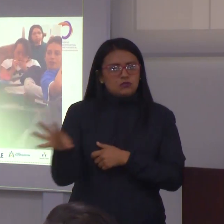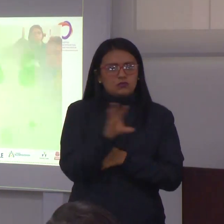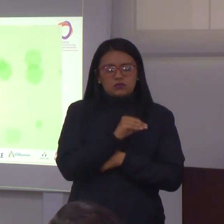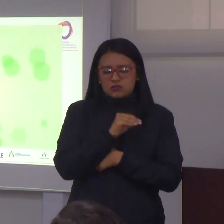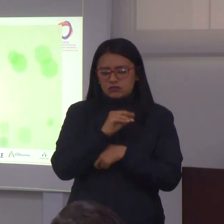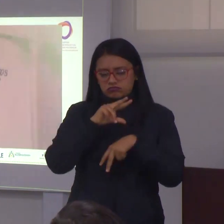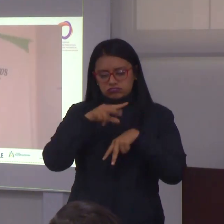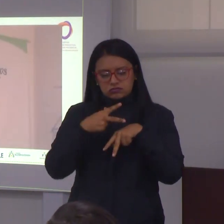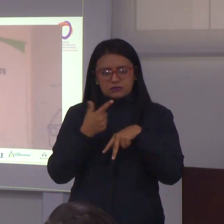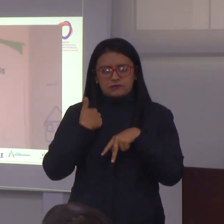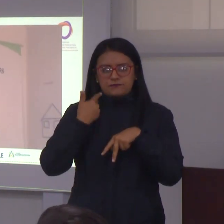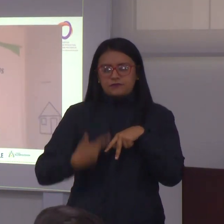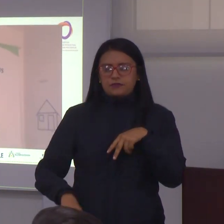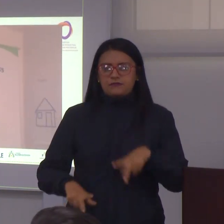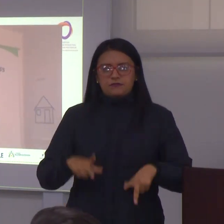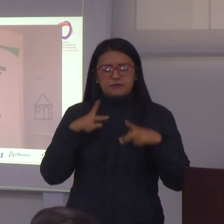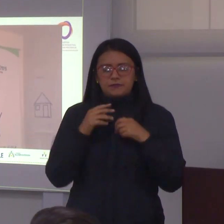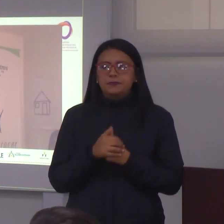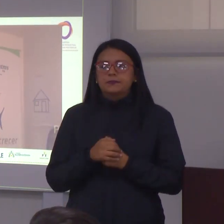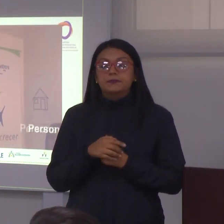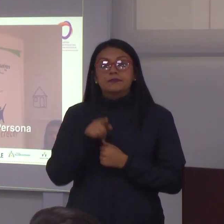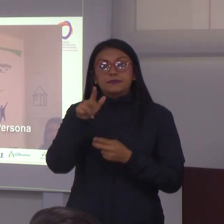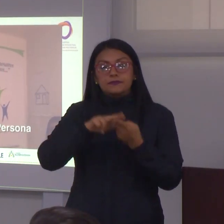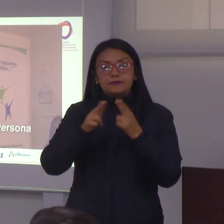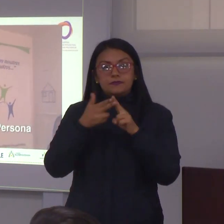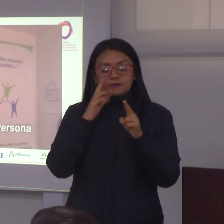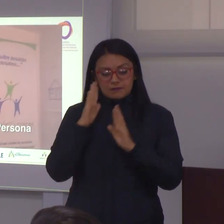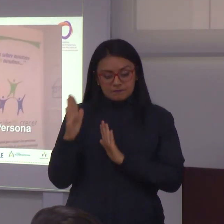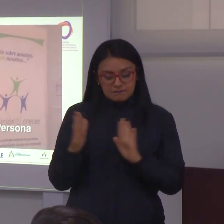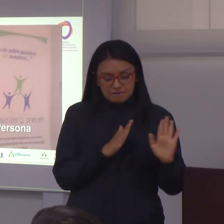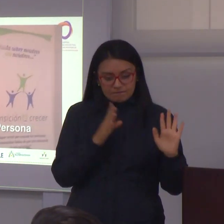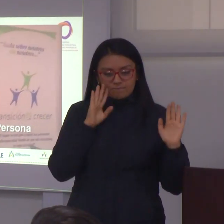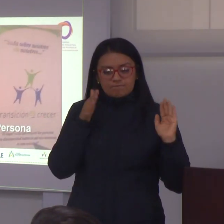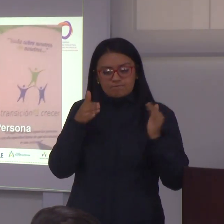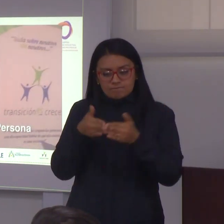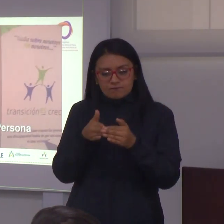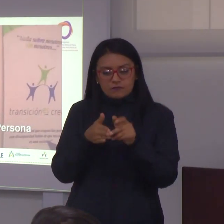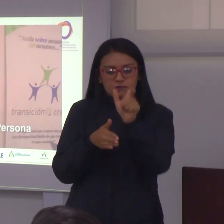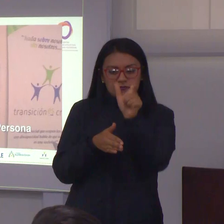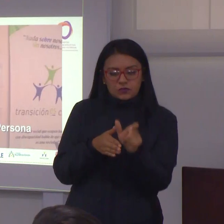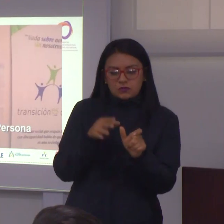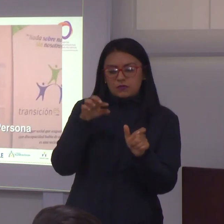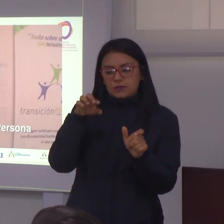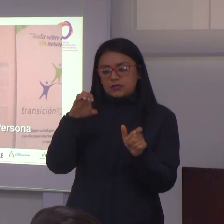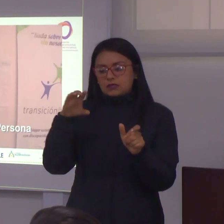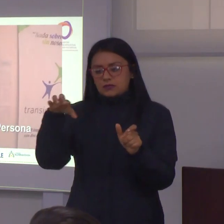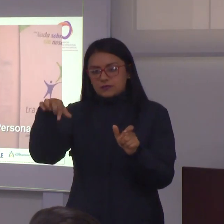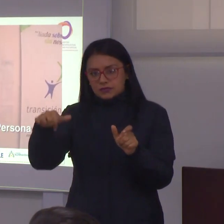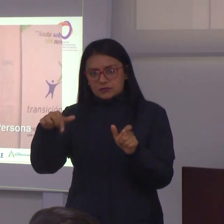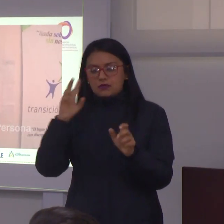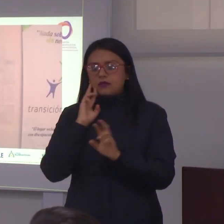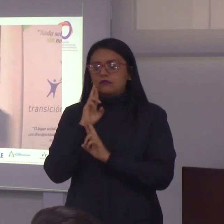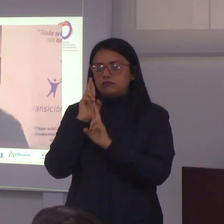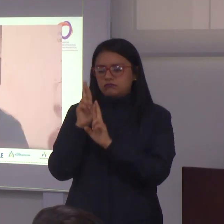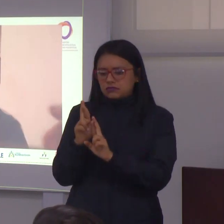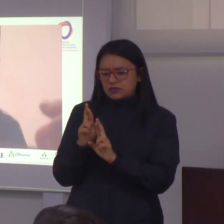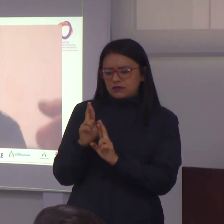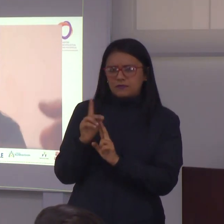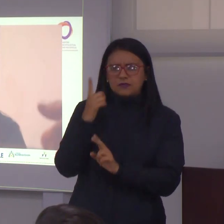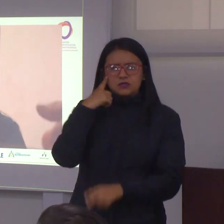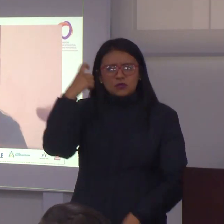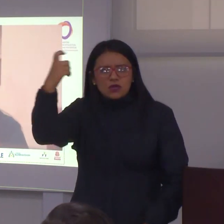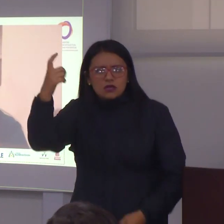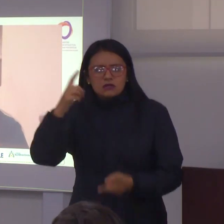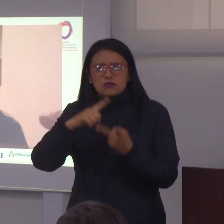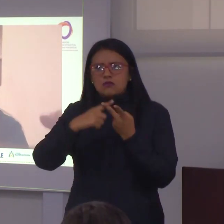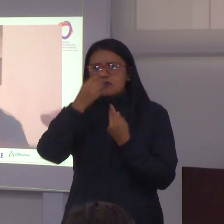su vida. Para ello, a través de la Planación Centrada en Persona, o PSP, el joven hace un reconocimiento de sus sueños,